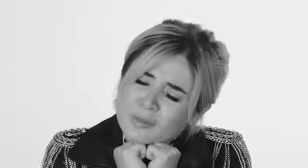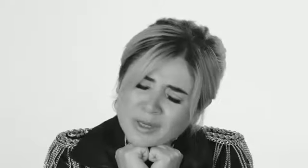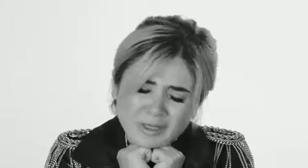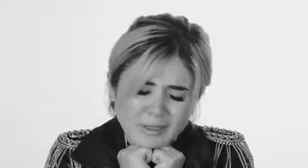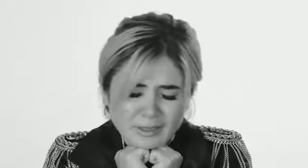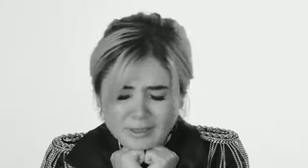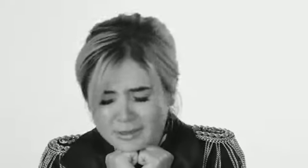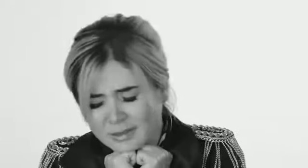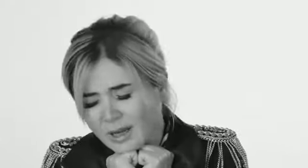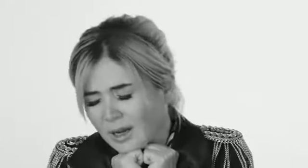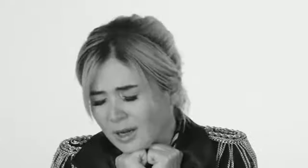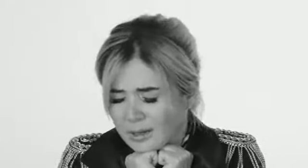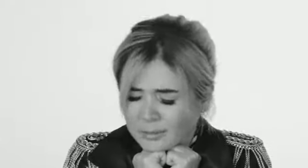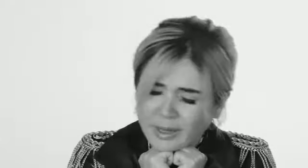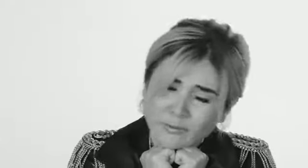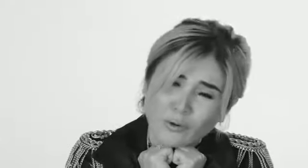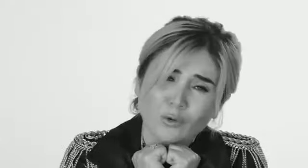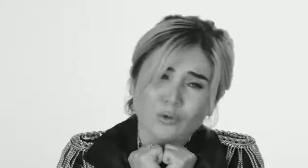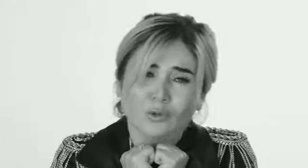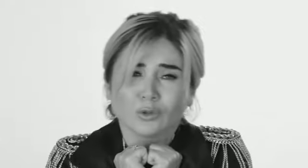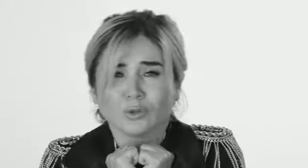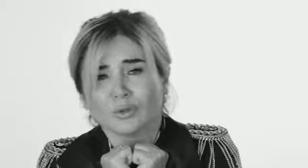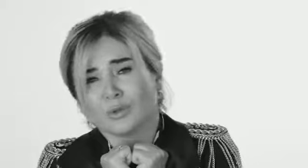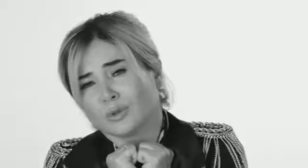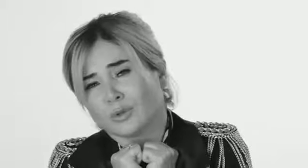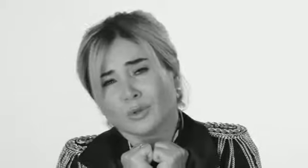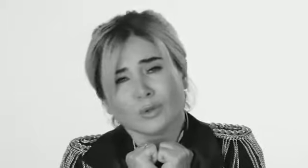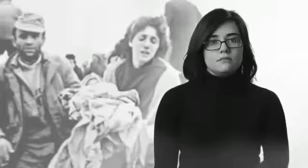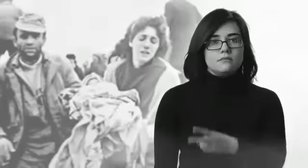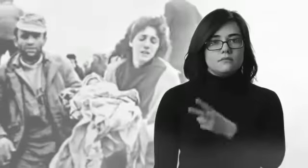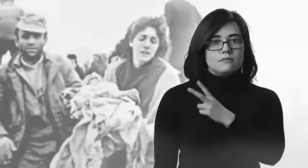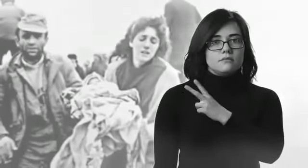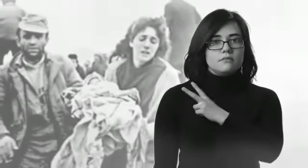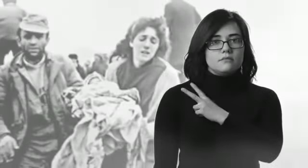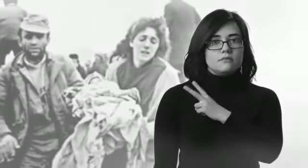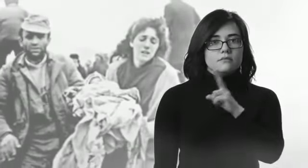Məsumluq bir daha məhv oldu.